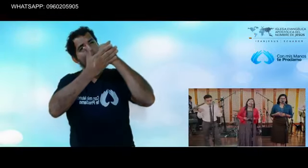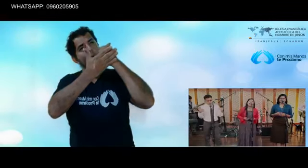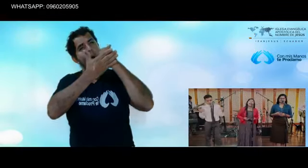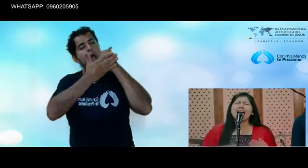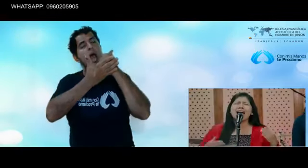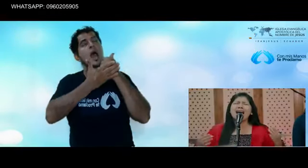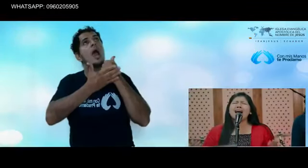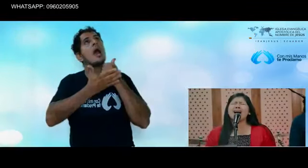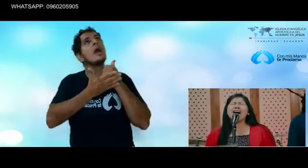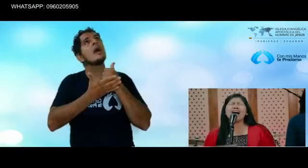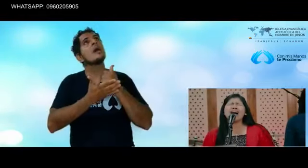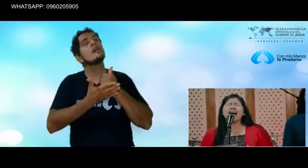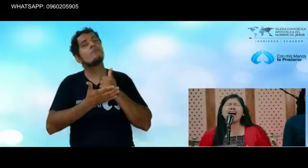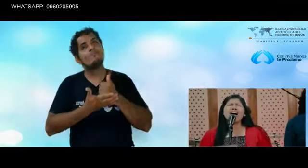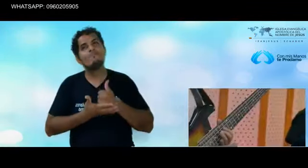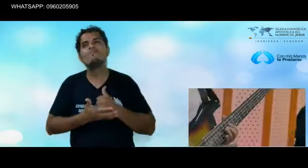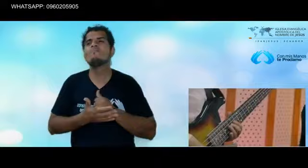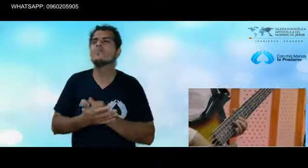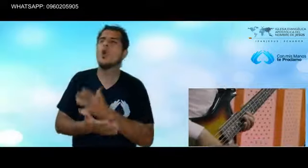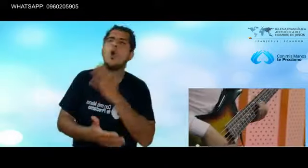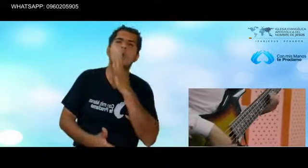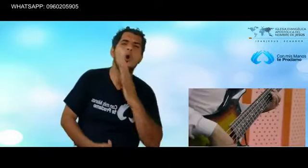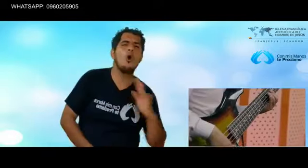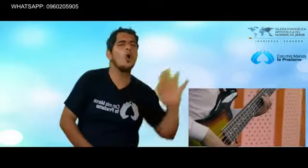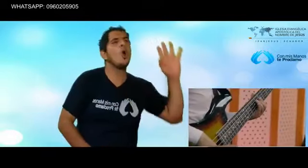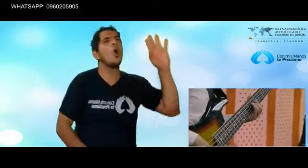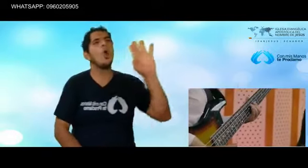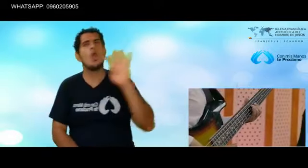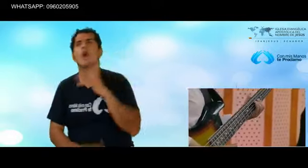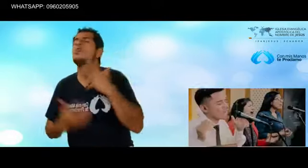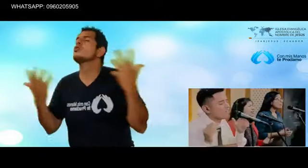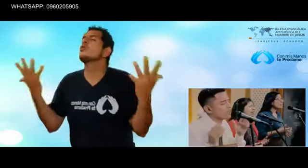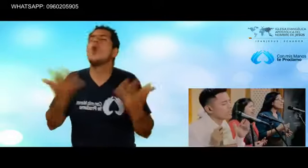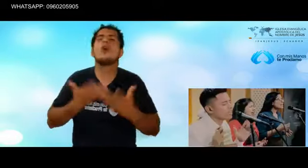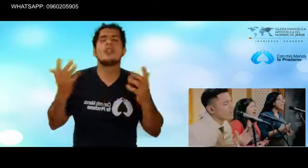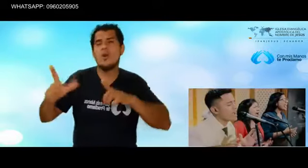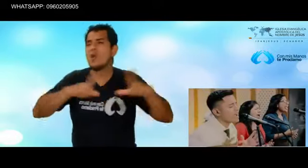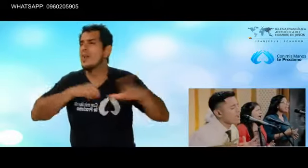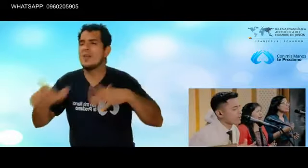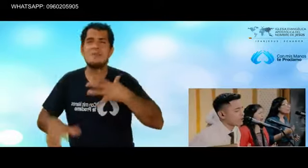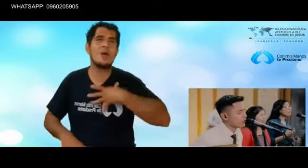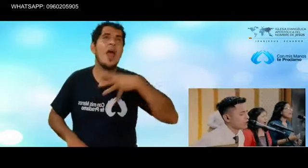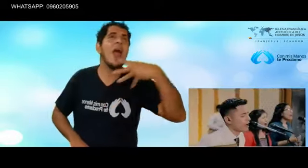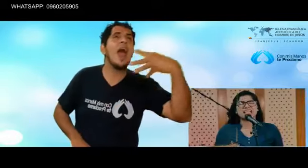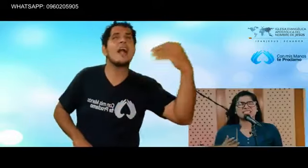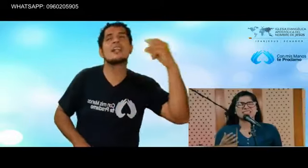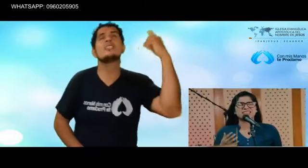¿A dónde iré?